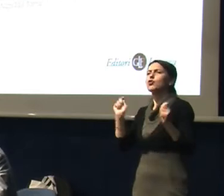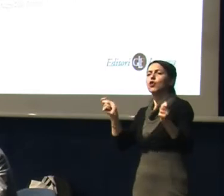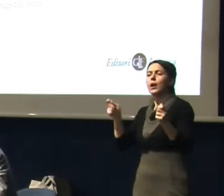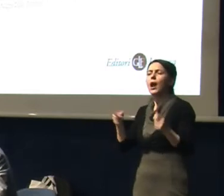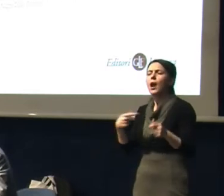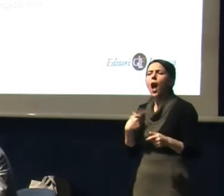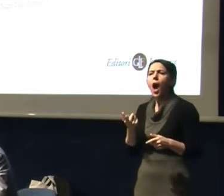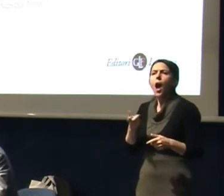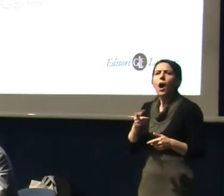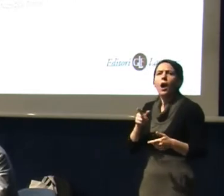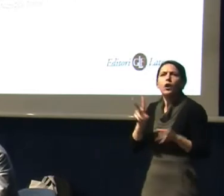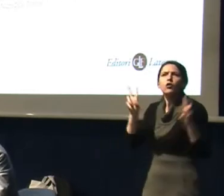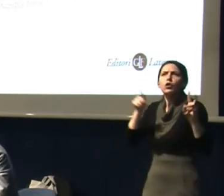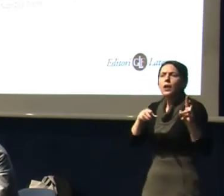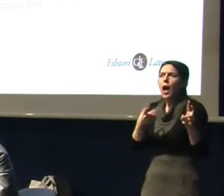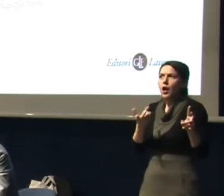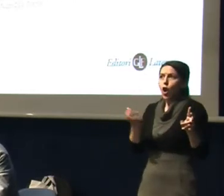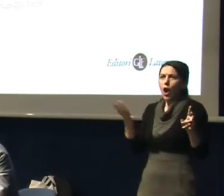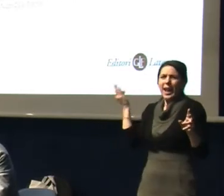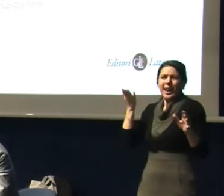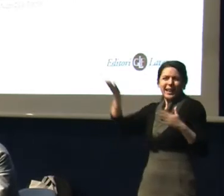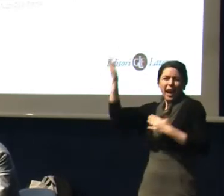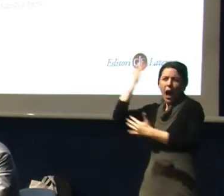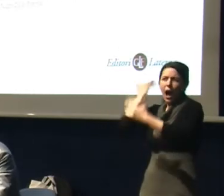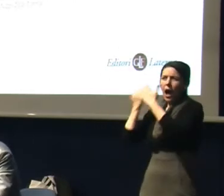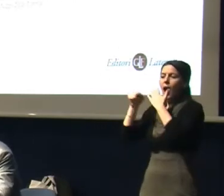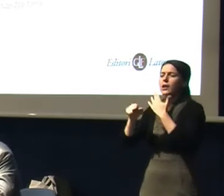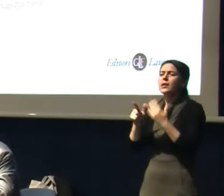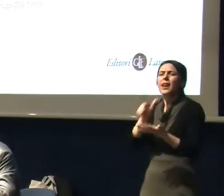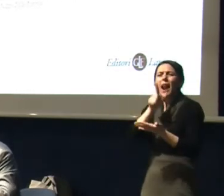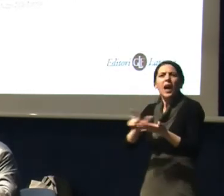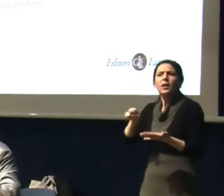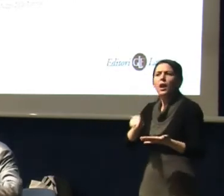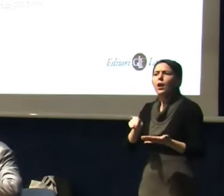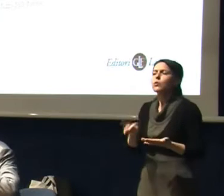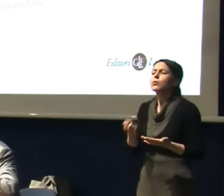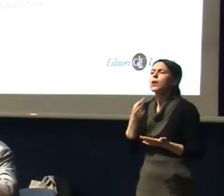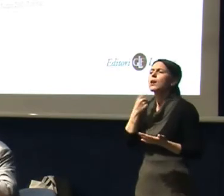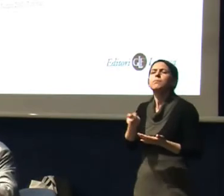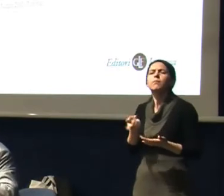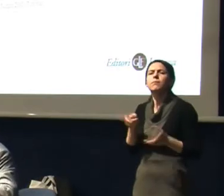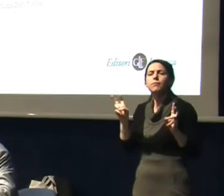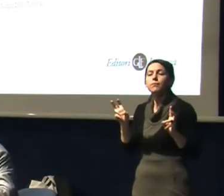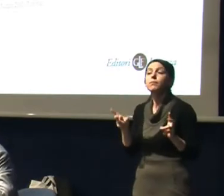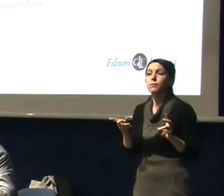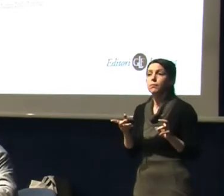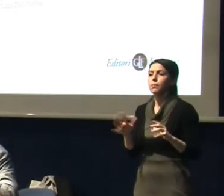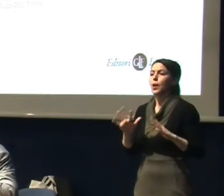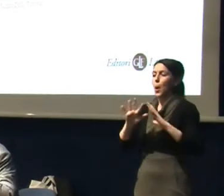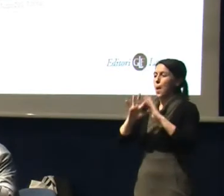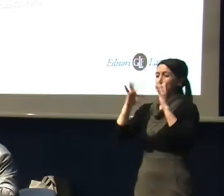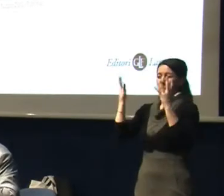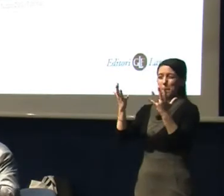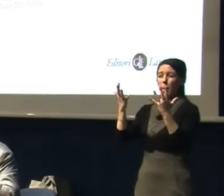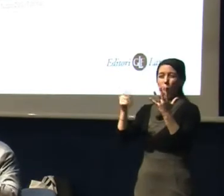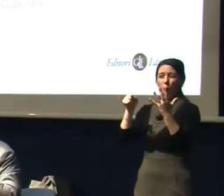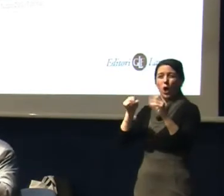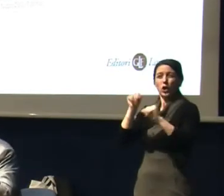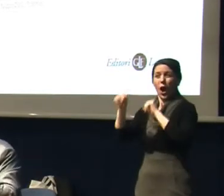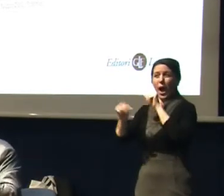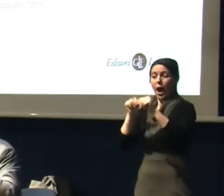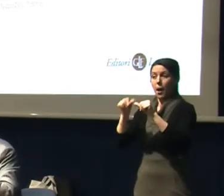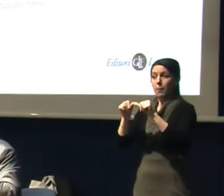classica così importante effettivamente la citazione dice chiaramente è cambiato un mondo non lasciare che